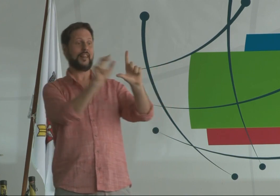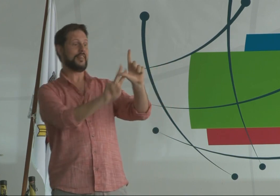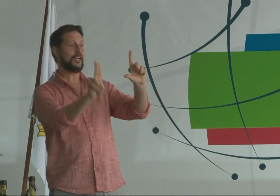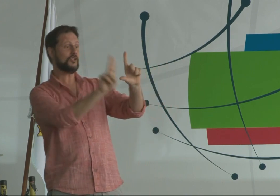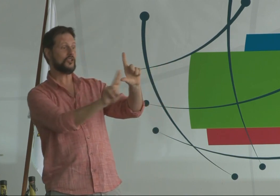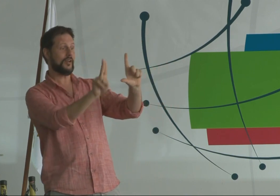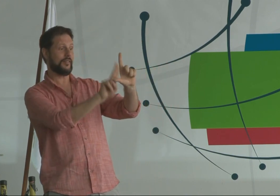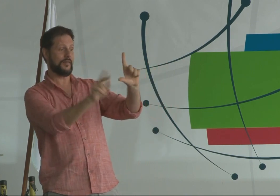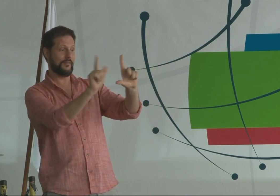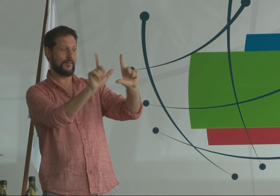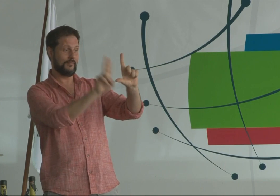bastante atrasada.